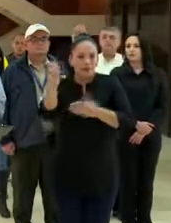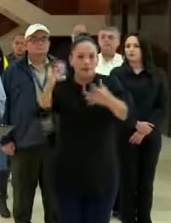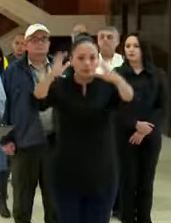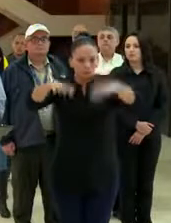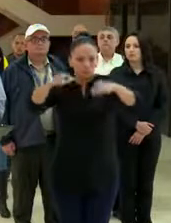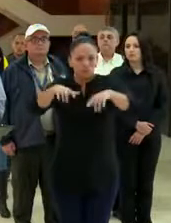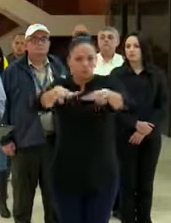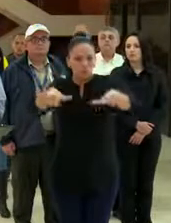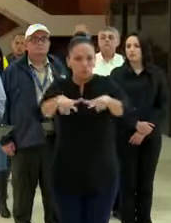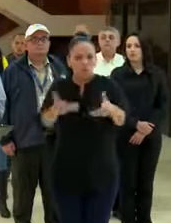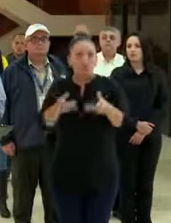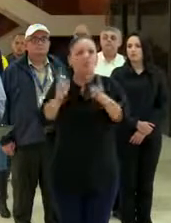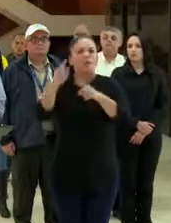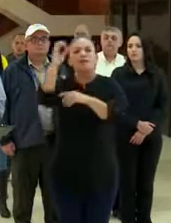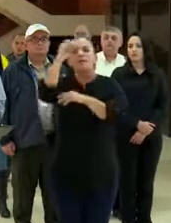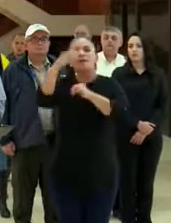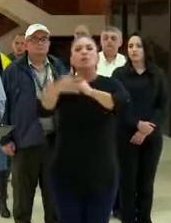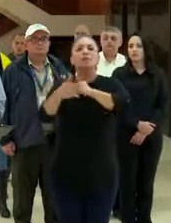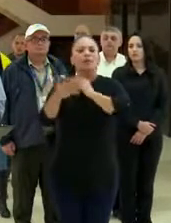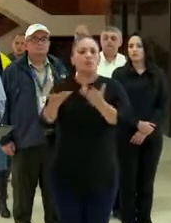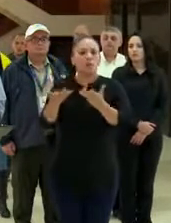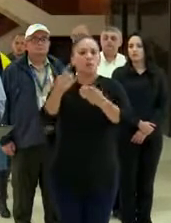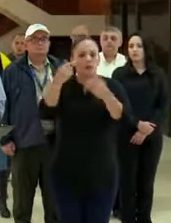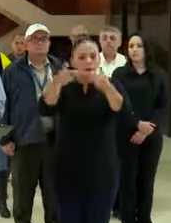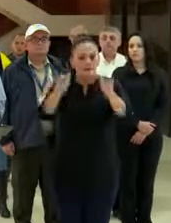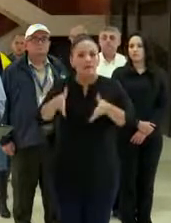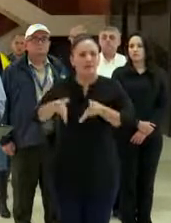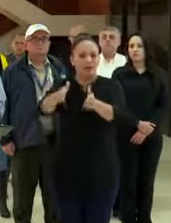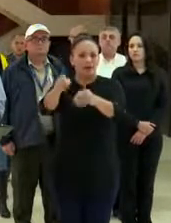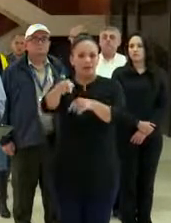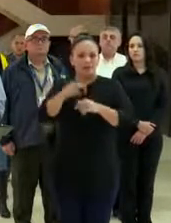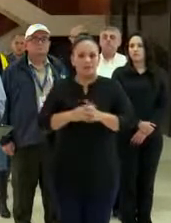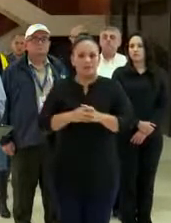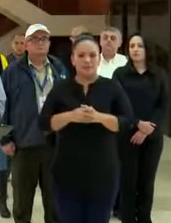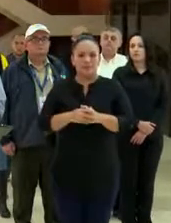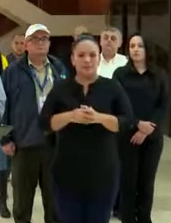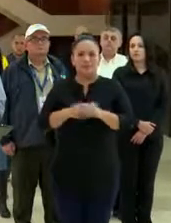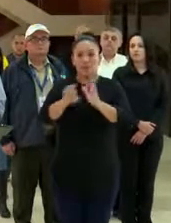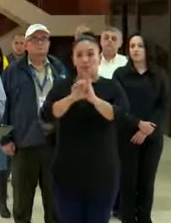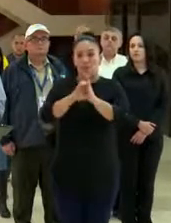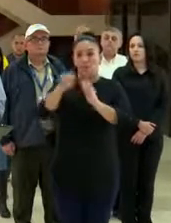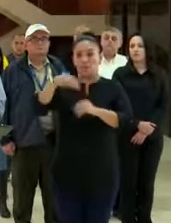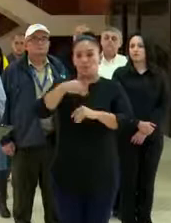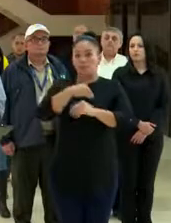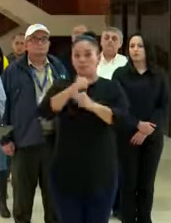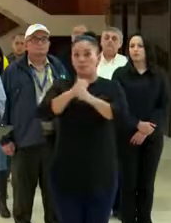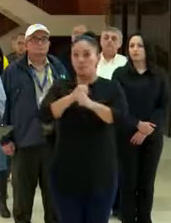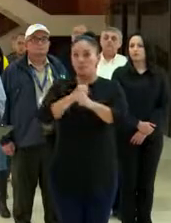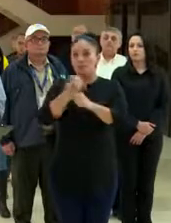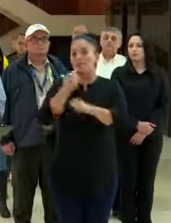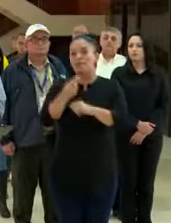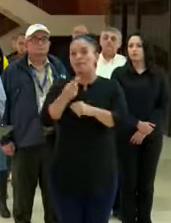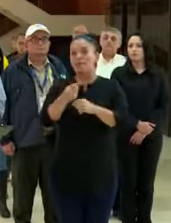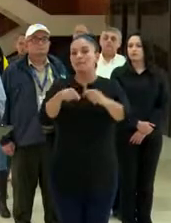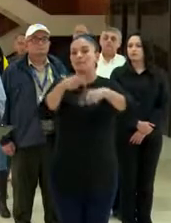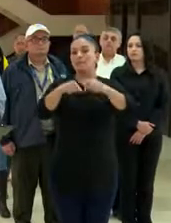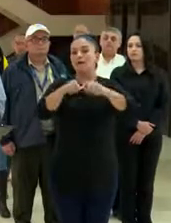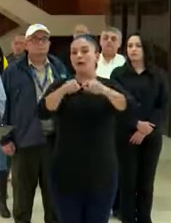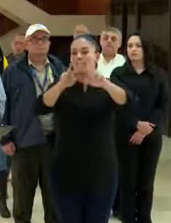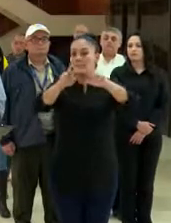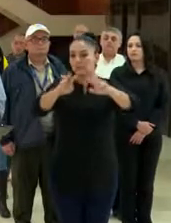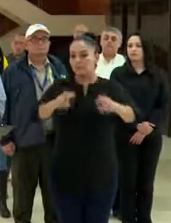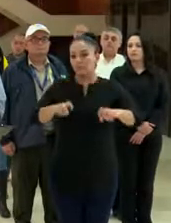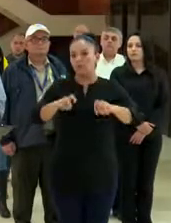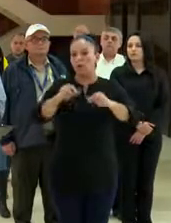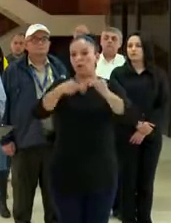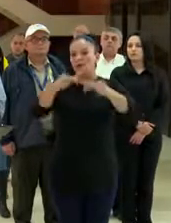demás, y cuál fue el criterio técnico que se siguió previo a esa apertura, porque hoy, por ejemplo, el ministro de Seguridad habla de que se va a hacer inspecciones con geólogos